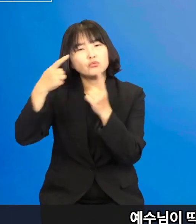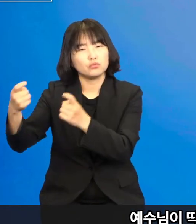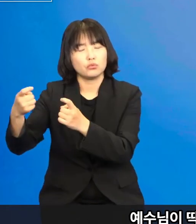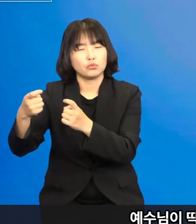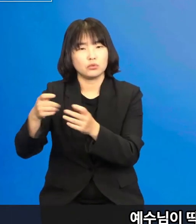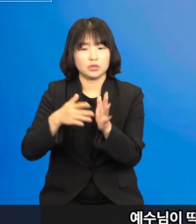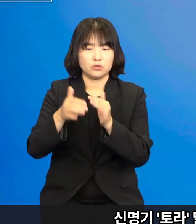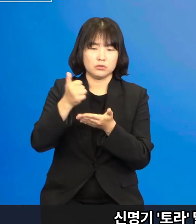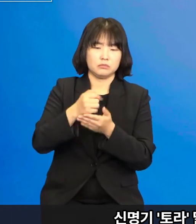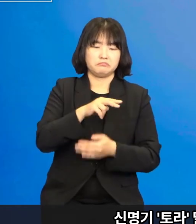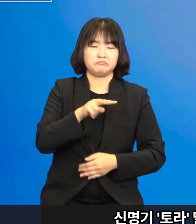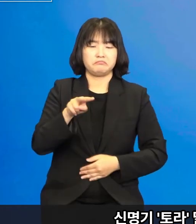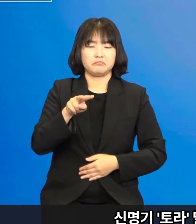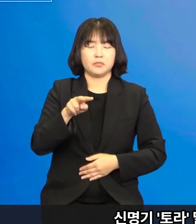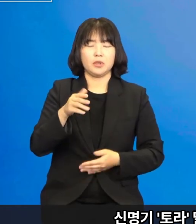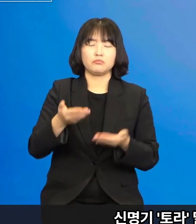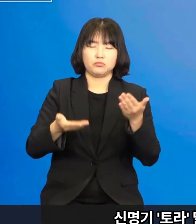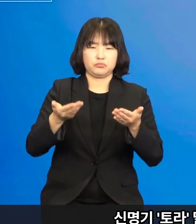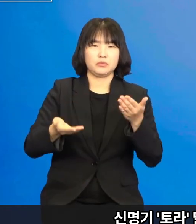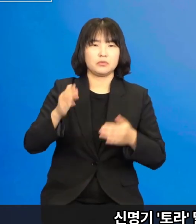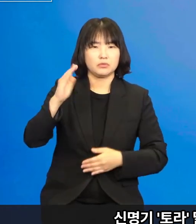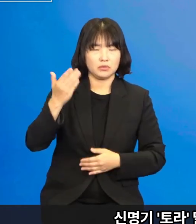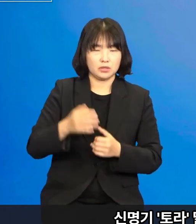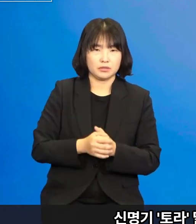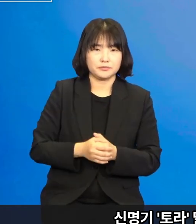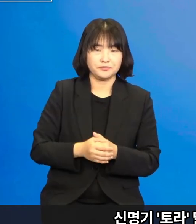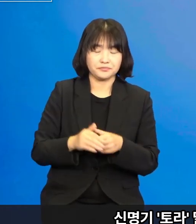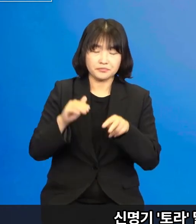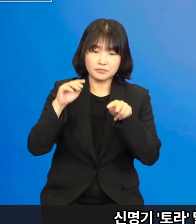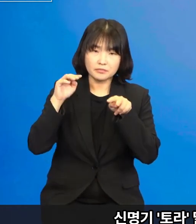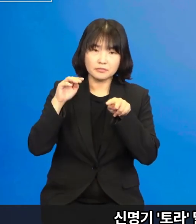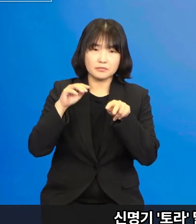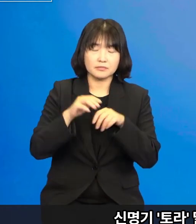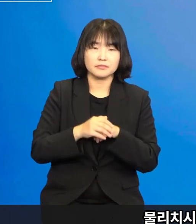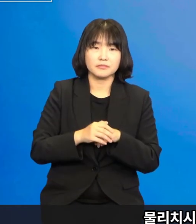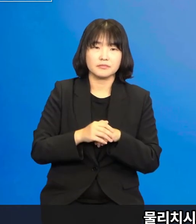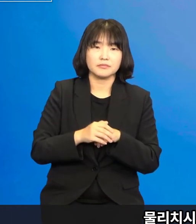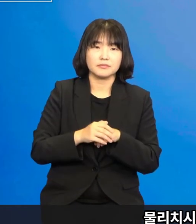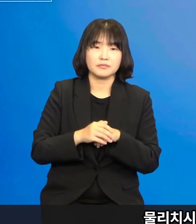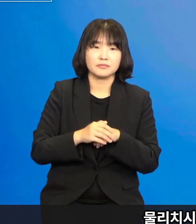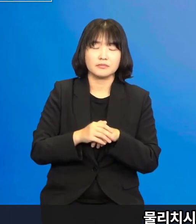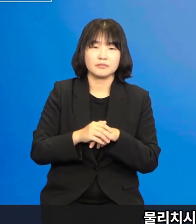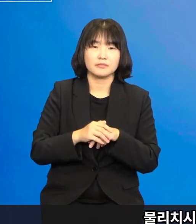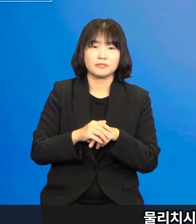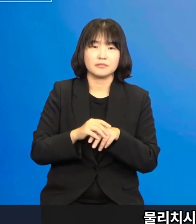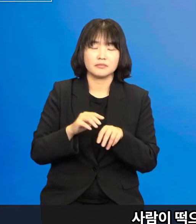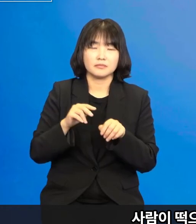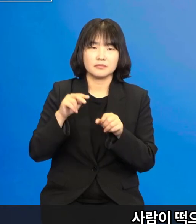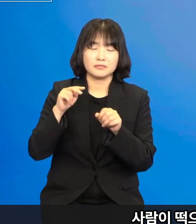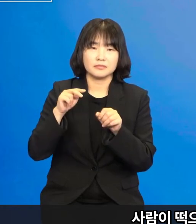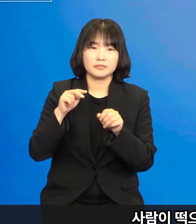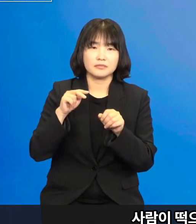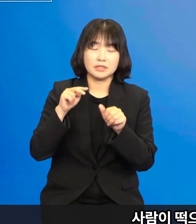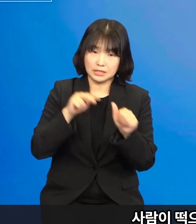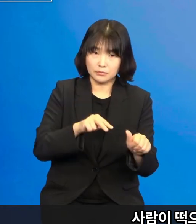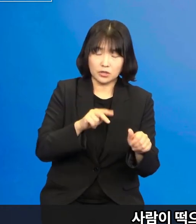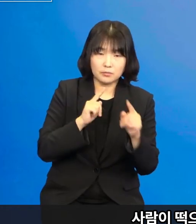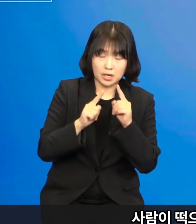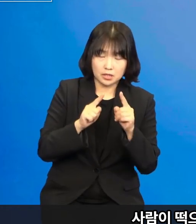거예요. 신명기 토라 말씀으로 반대를 하시죠. 물리치시죠. 8장 3절입니다. 사람이